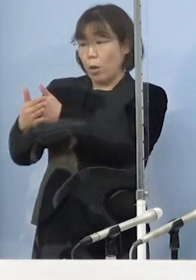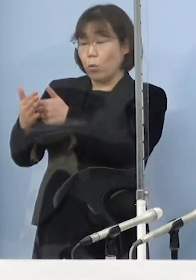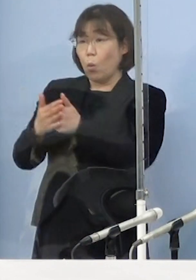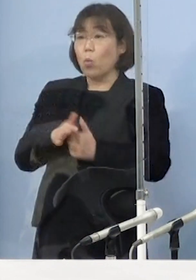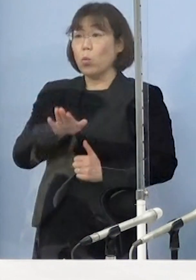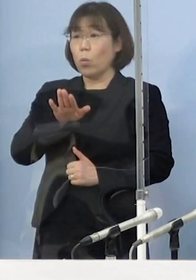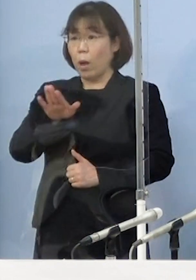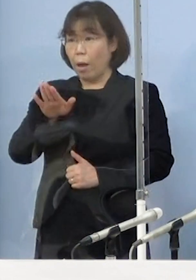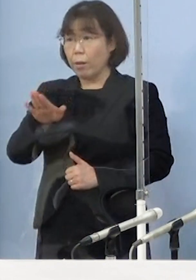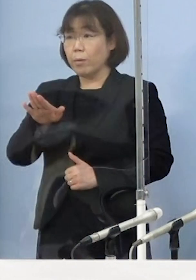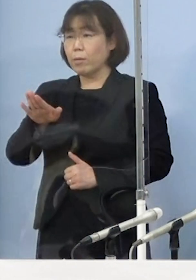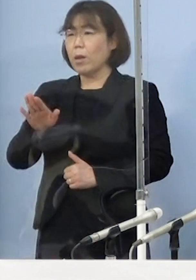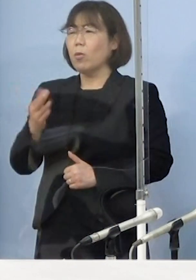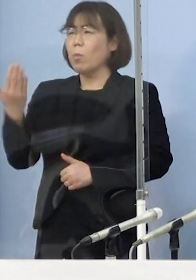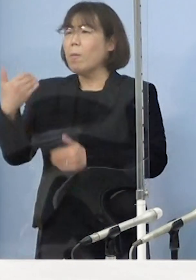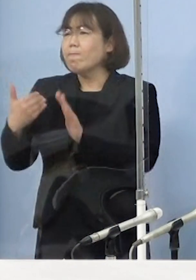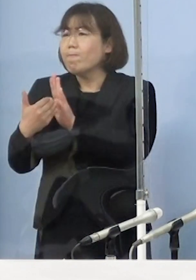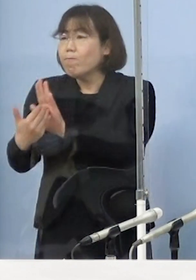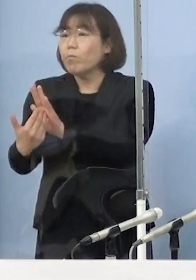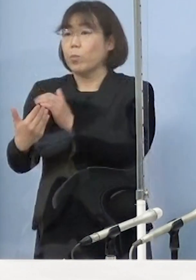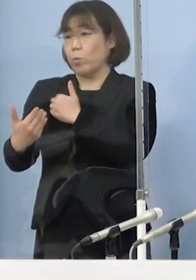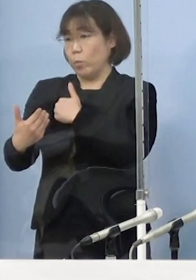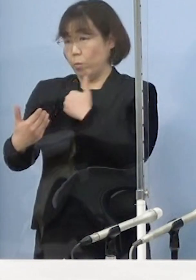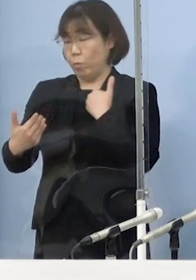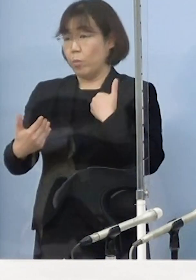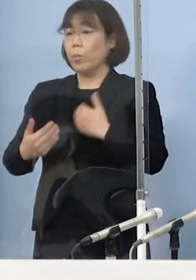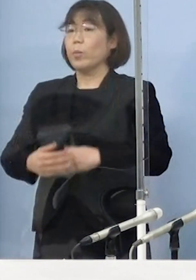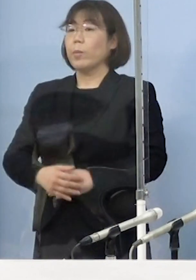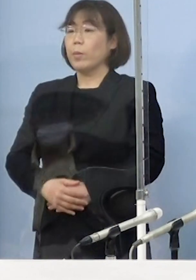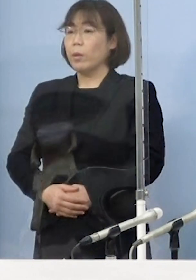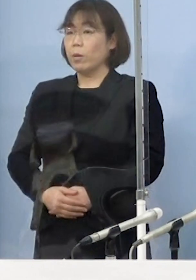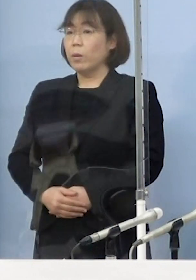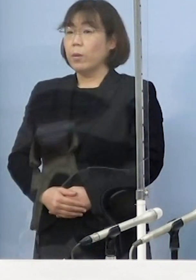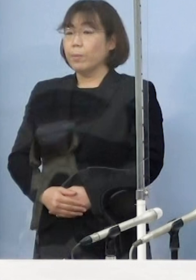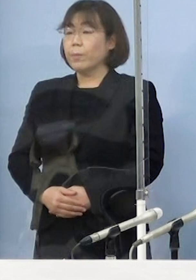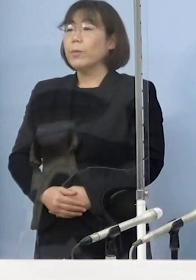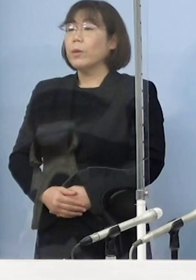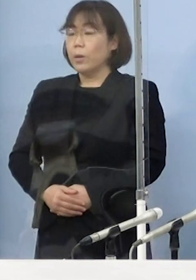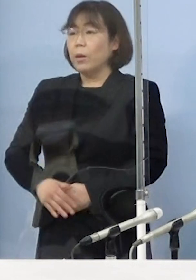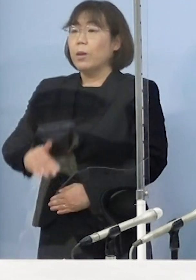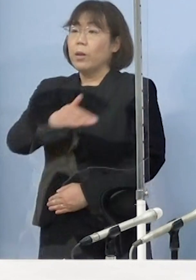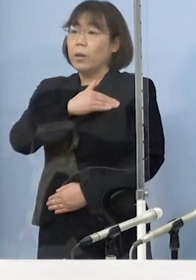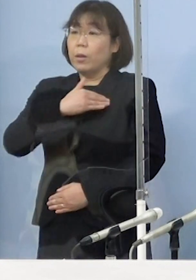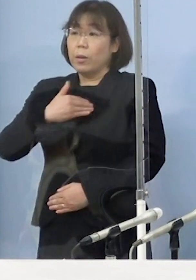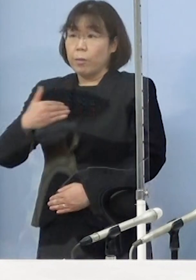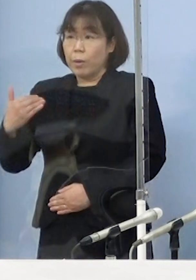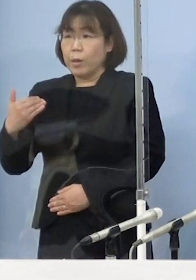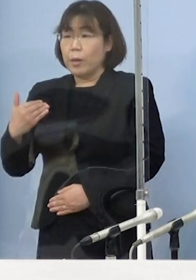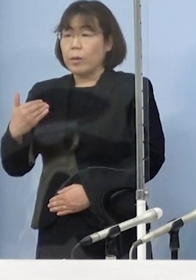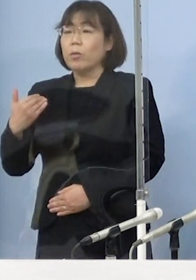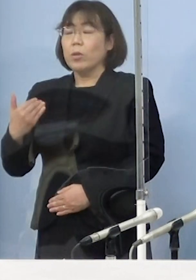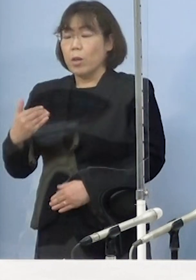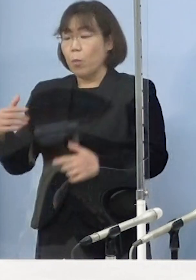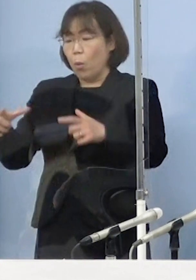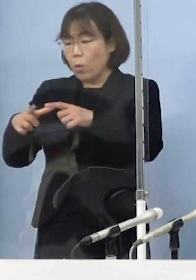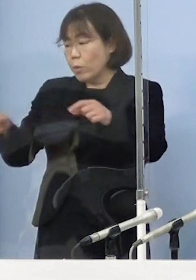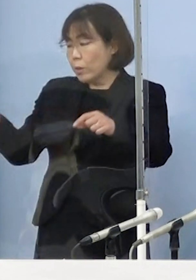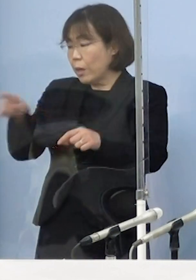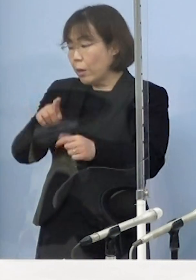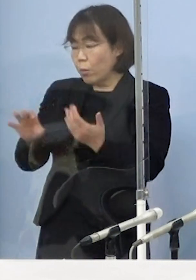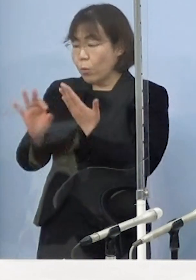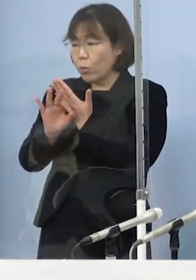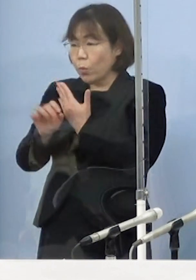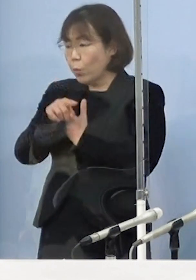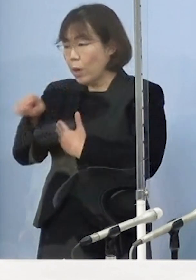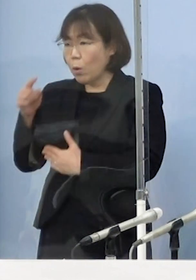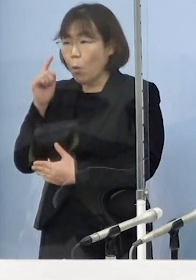でこれも未然に防ぐことができると、まあ、我々としてももちろん先読みをし、全国の事例を見て